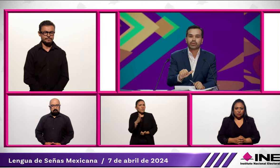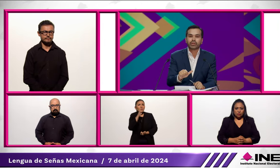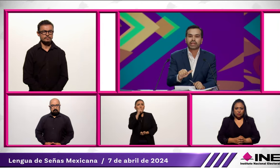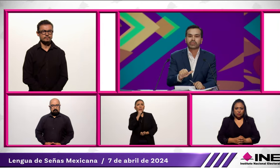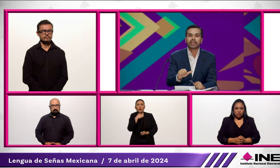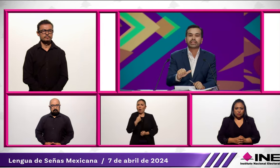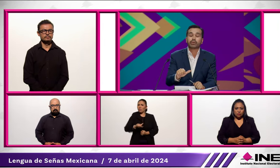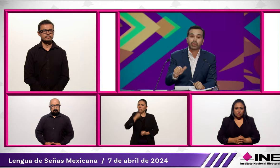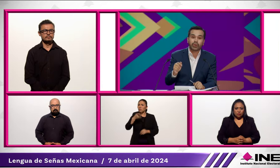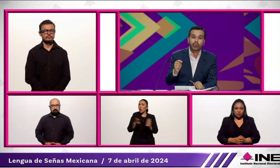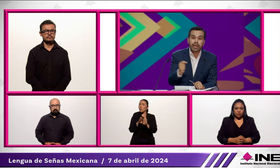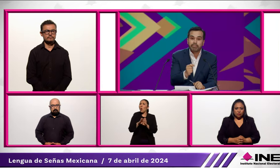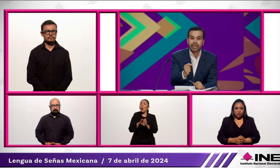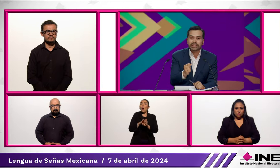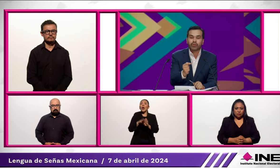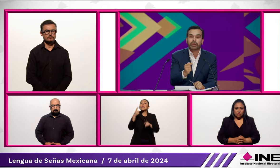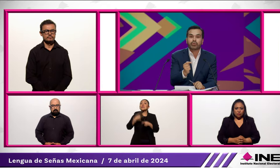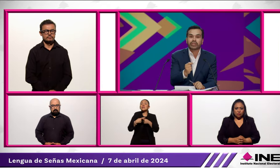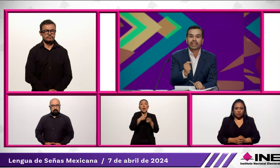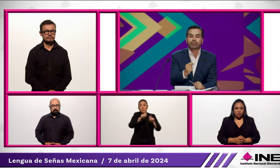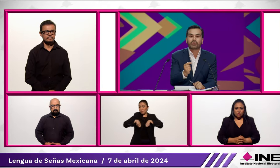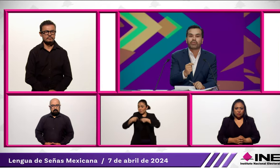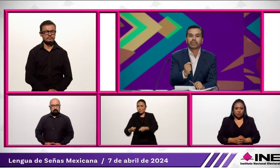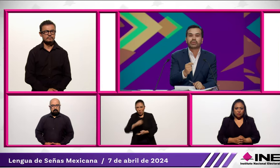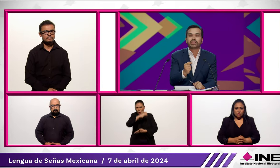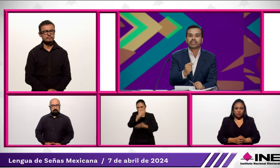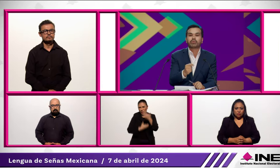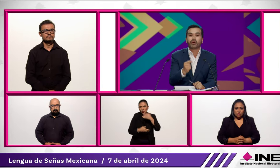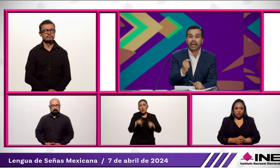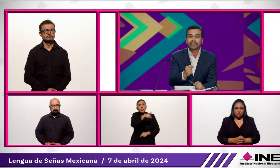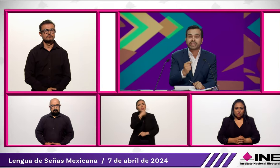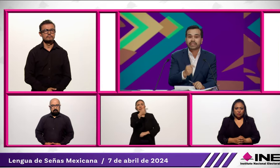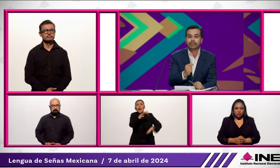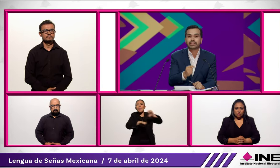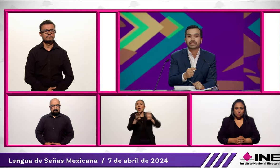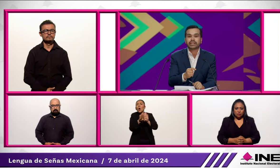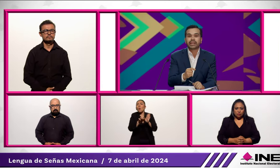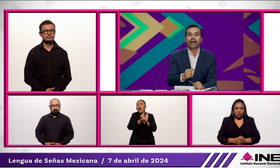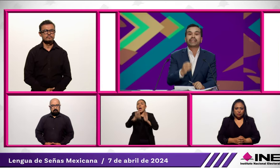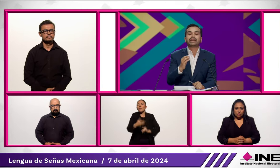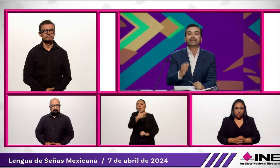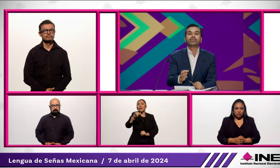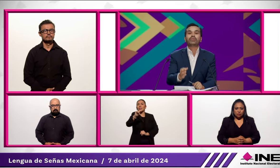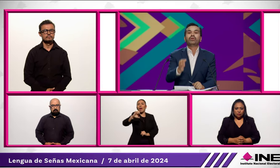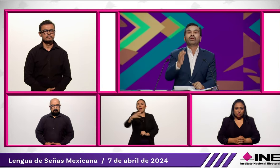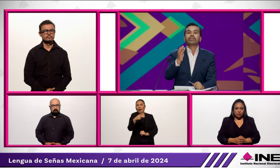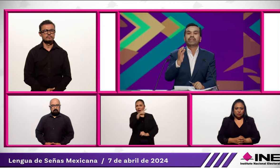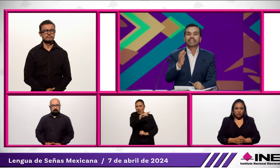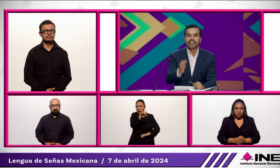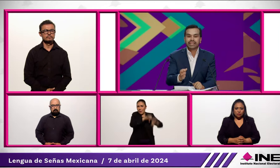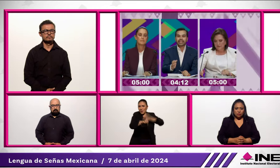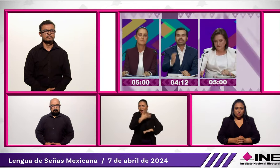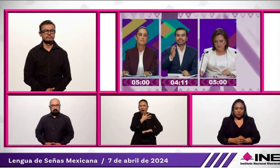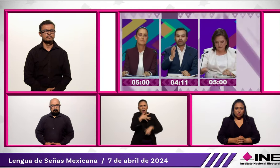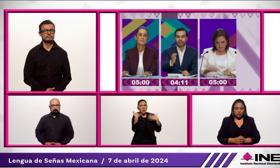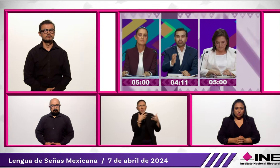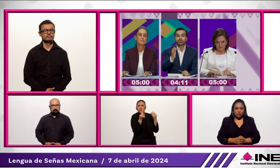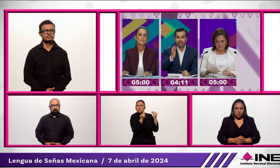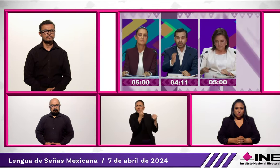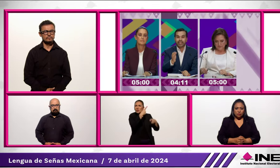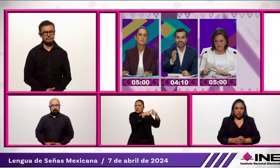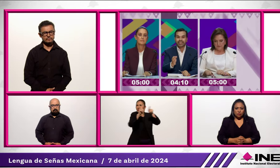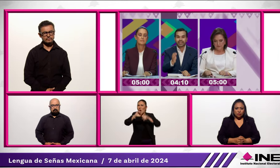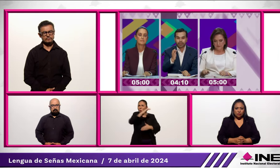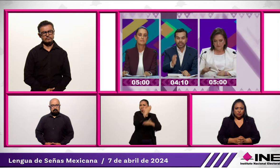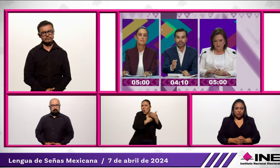hablar de adjudicación directa cuando una empresa no reportada como conflicto de interés, como Hightech Services, ha tenido decenas de contratos